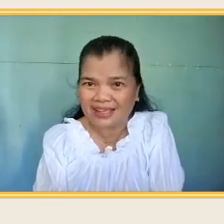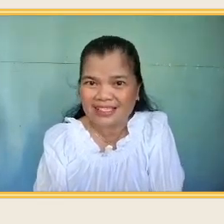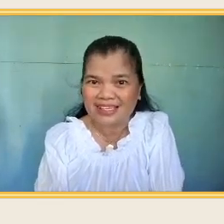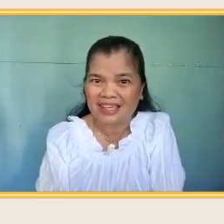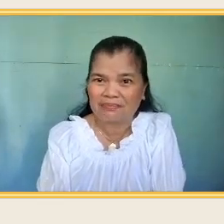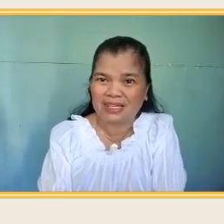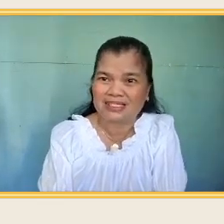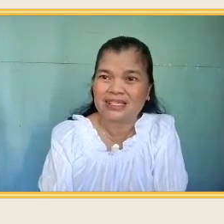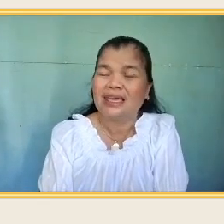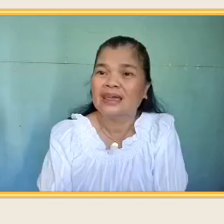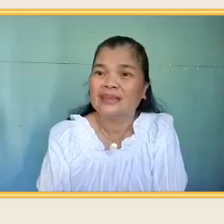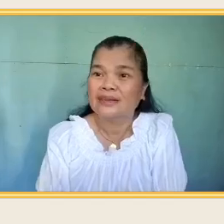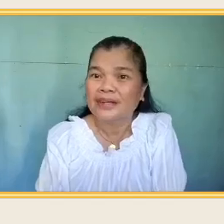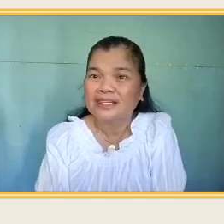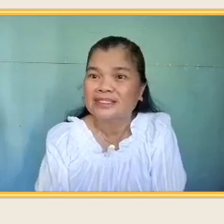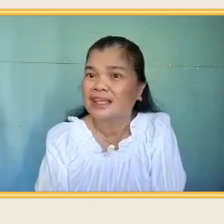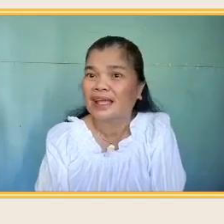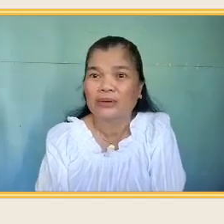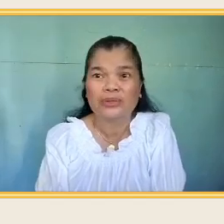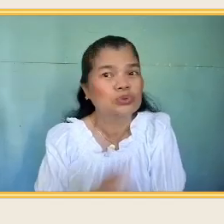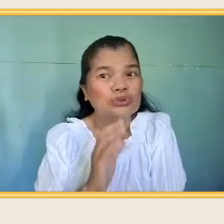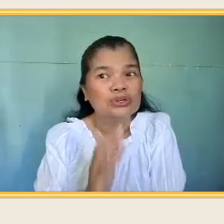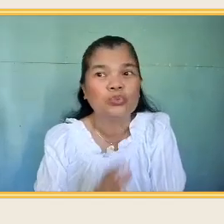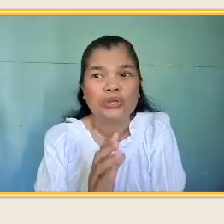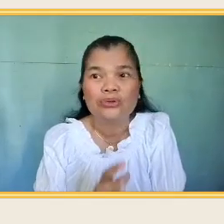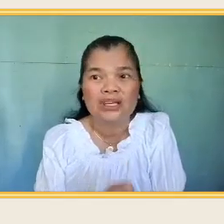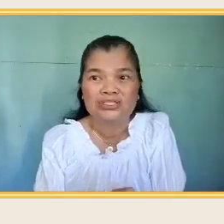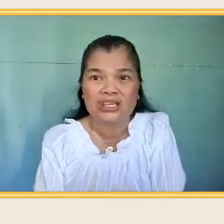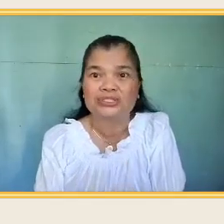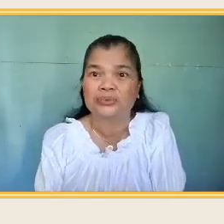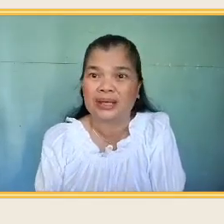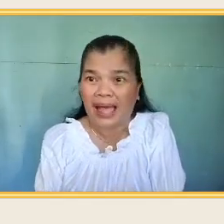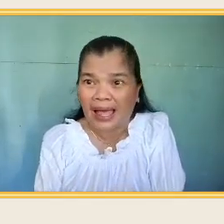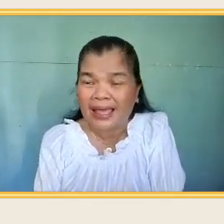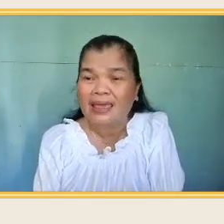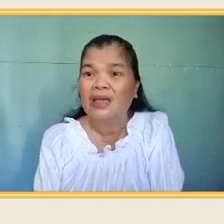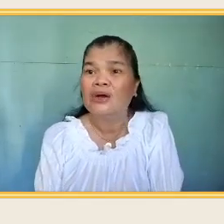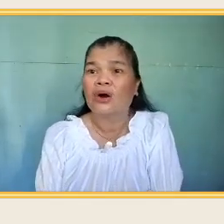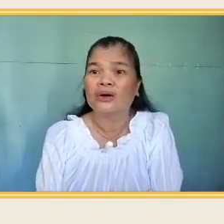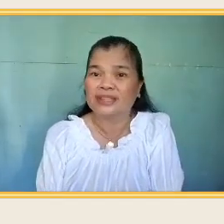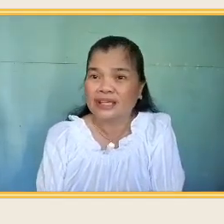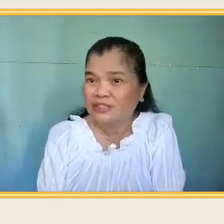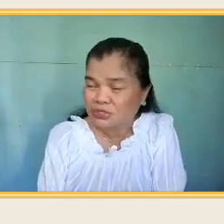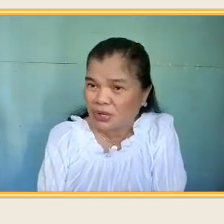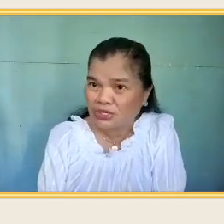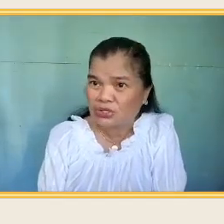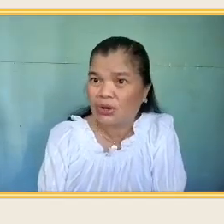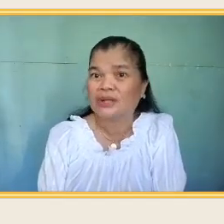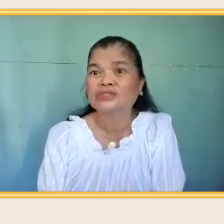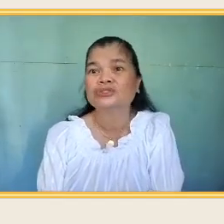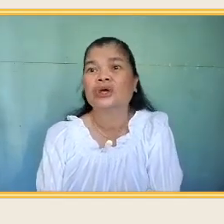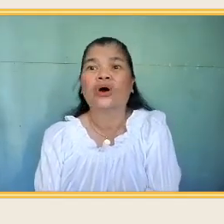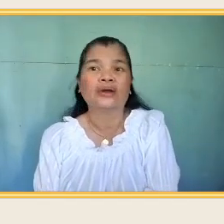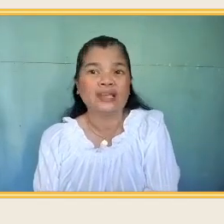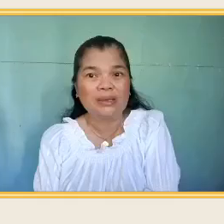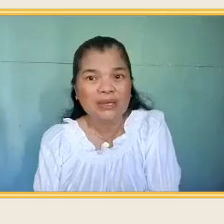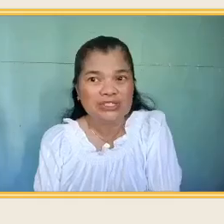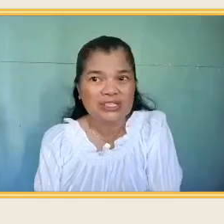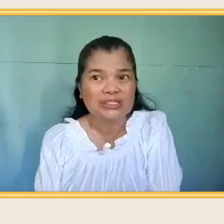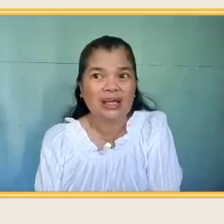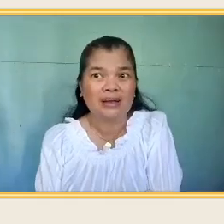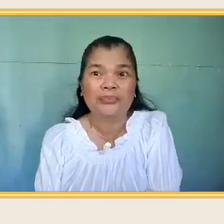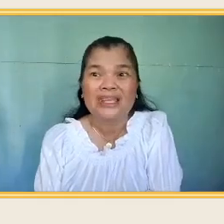language, next slide please. In learning sign language, we do not just rely on the illustrations or